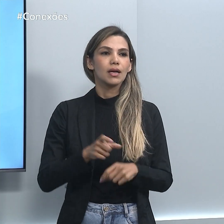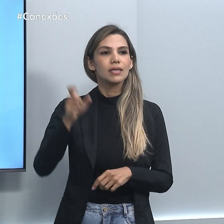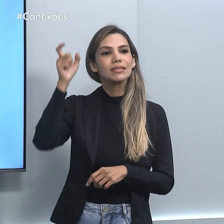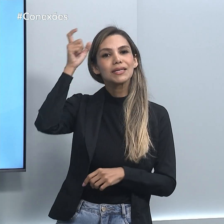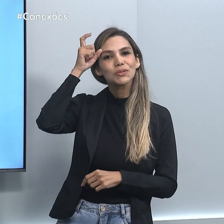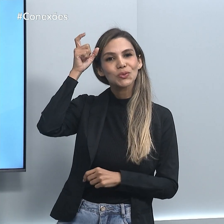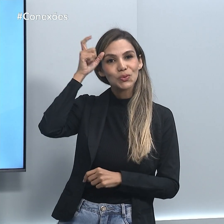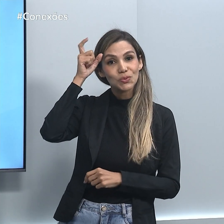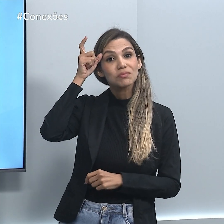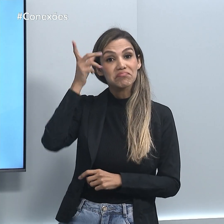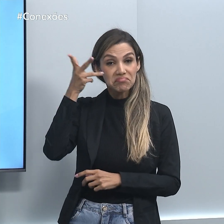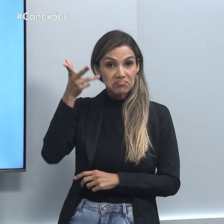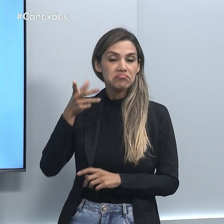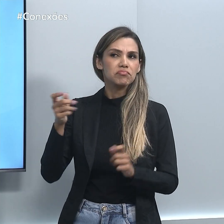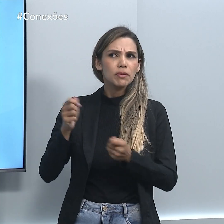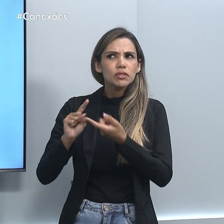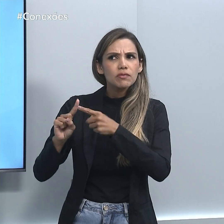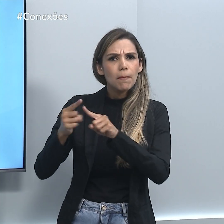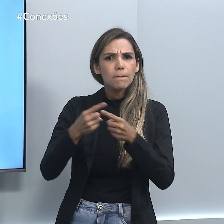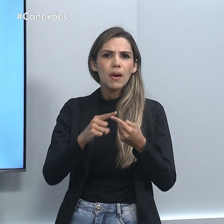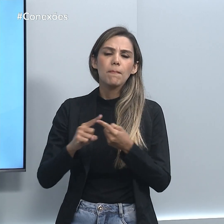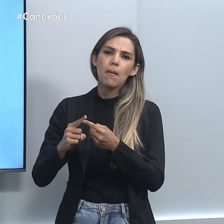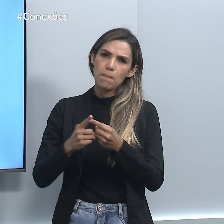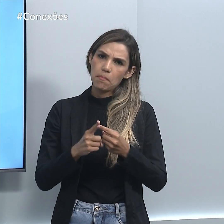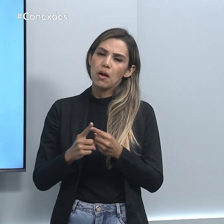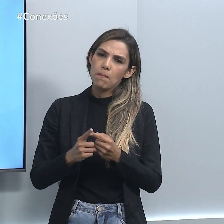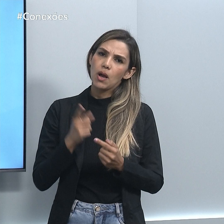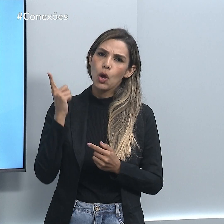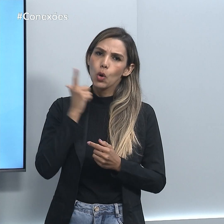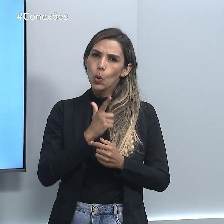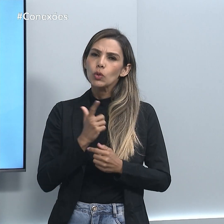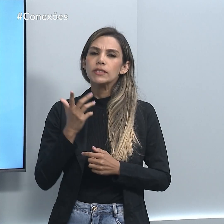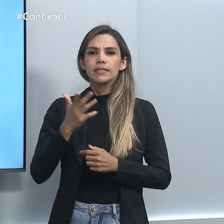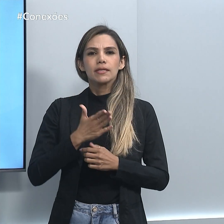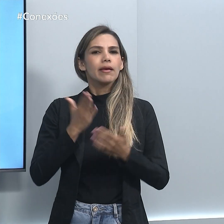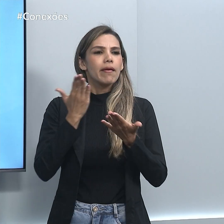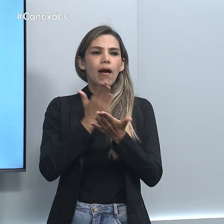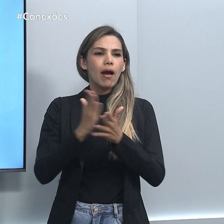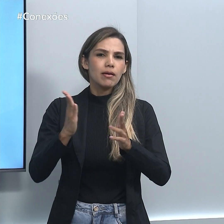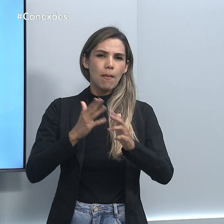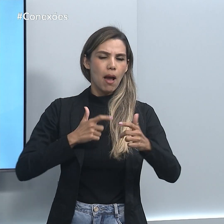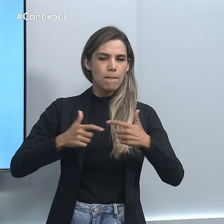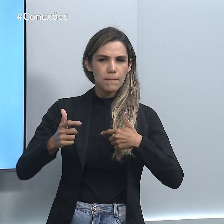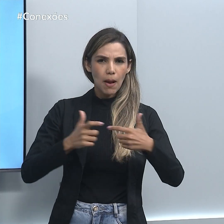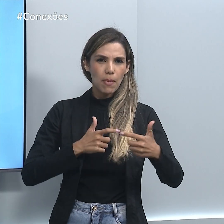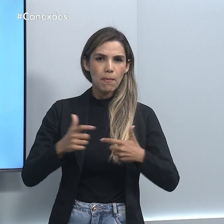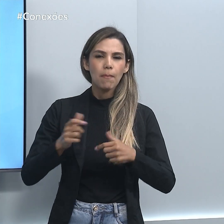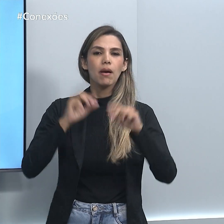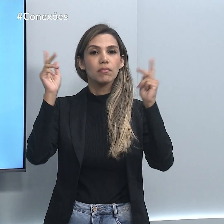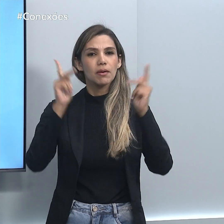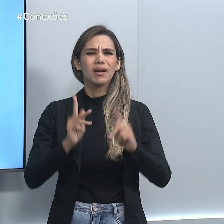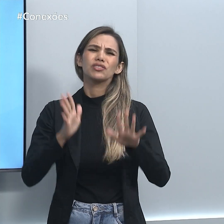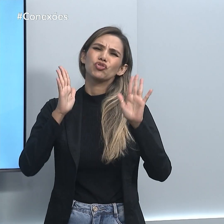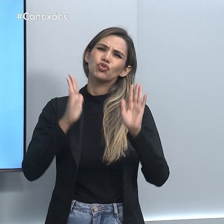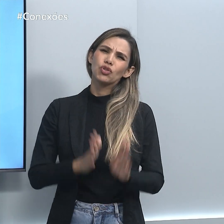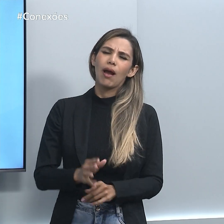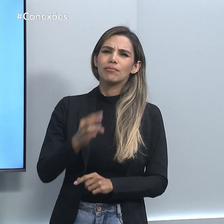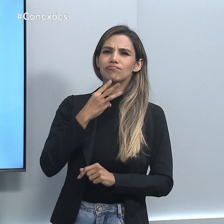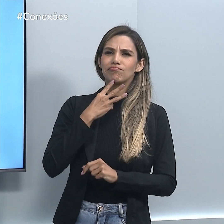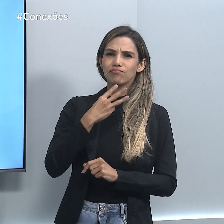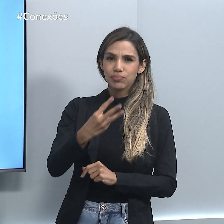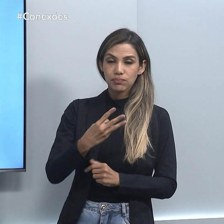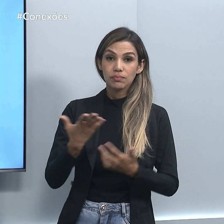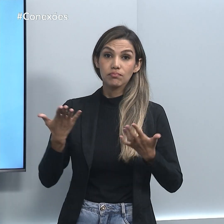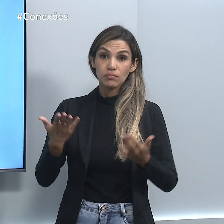Essa reunião pode representar um avanço no caminho para o cessar-fogo no conflito, que já dura mais de 3 anos.